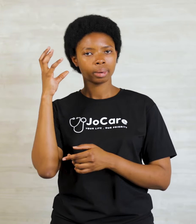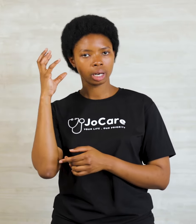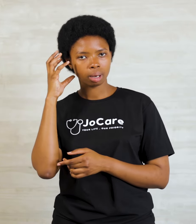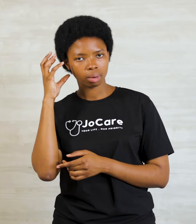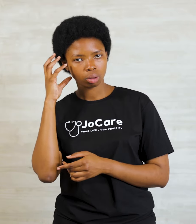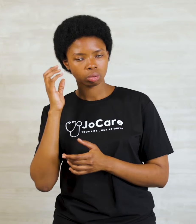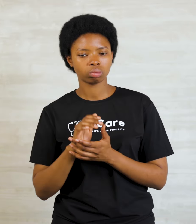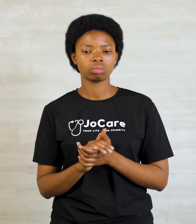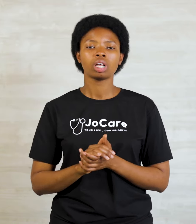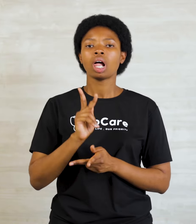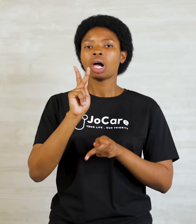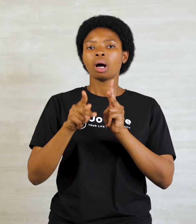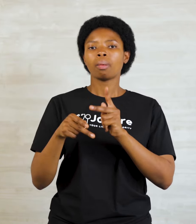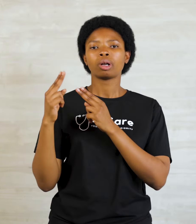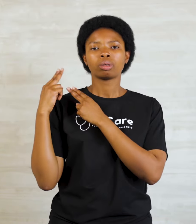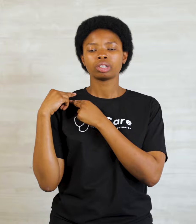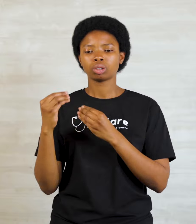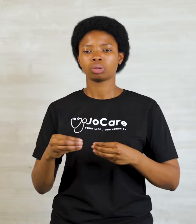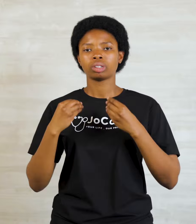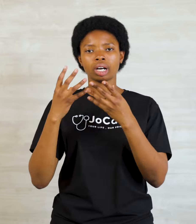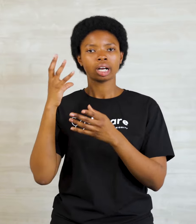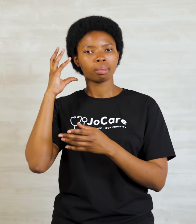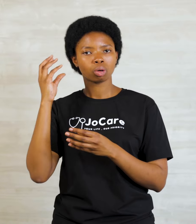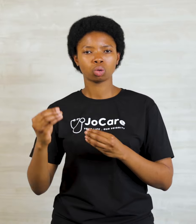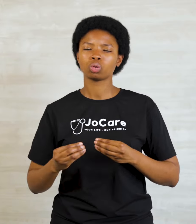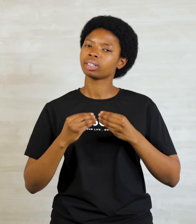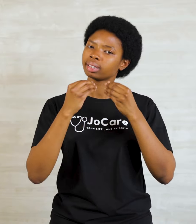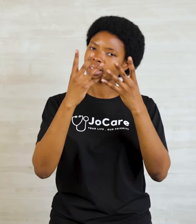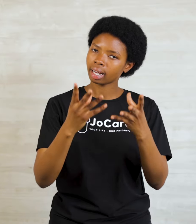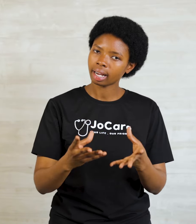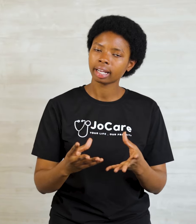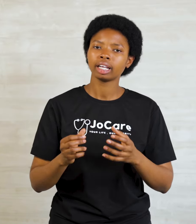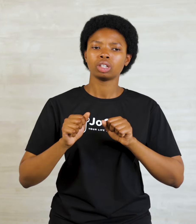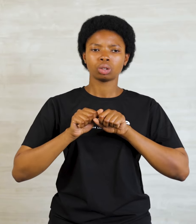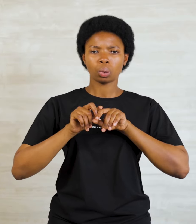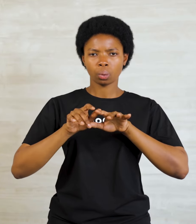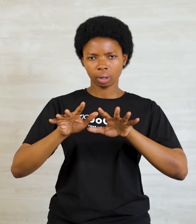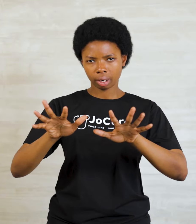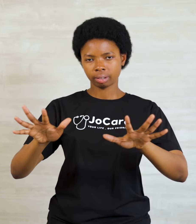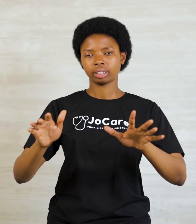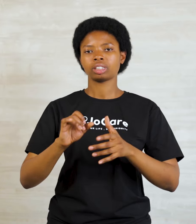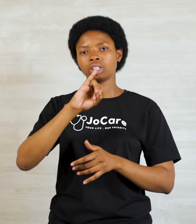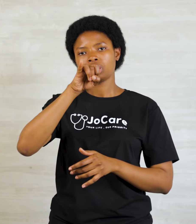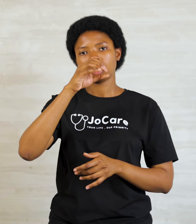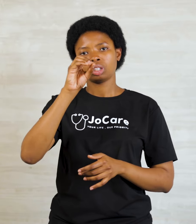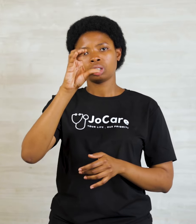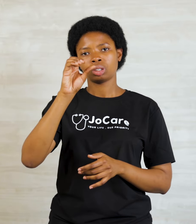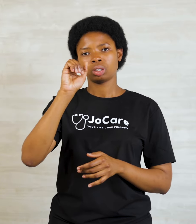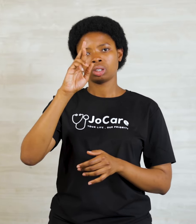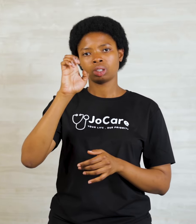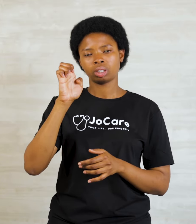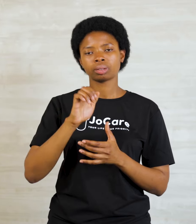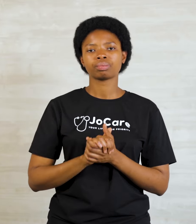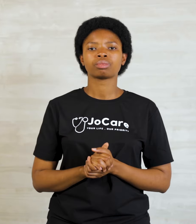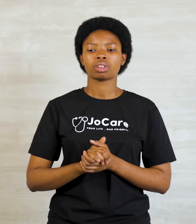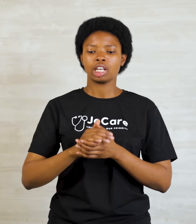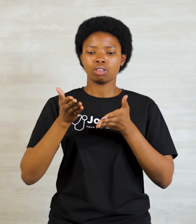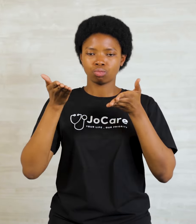amakuru abashinzwe gutanga amakuru tuyatange tuyakwirakwize Jokeya nicyo tubereyeho.